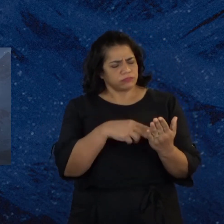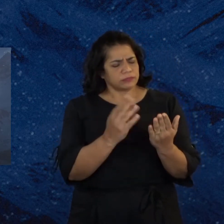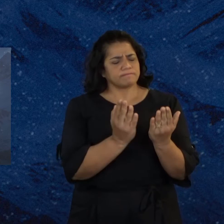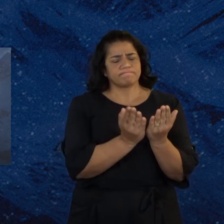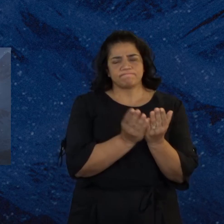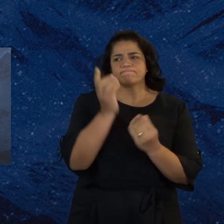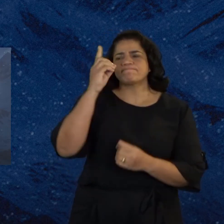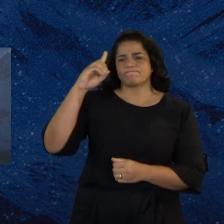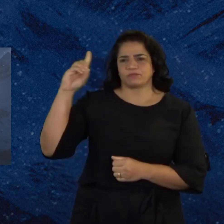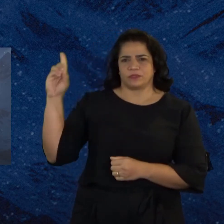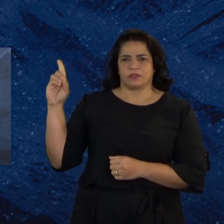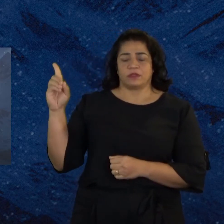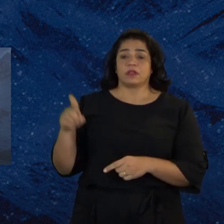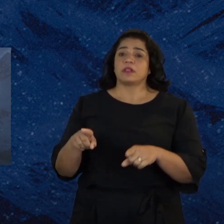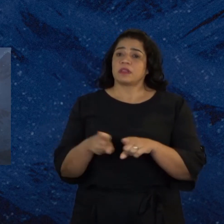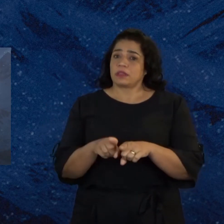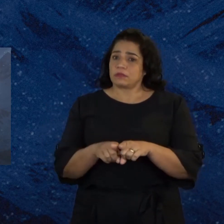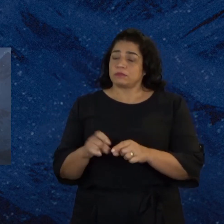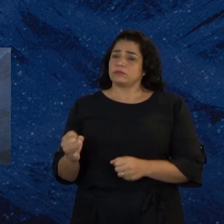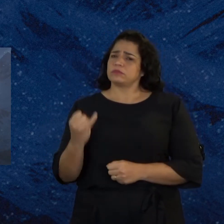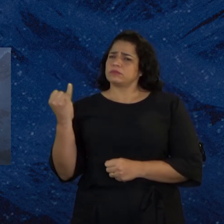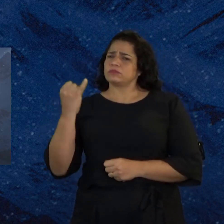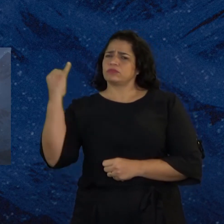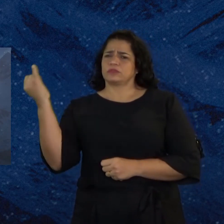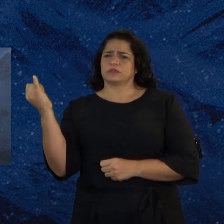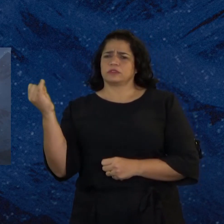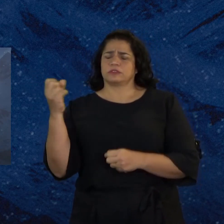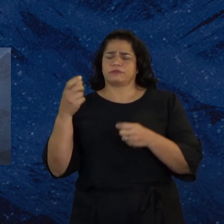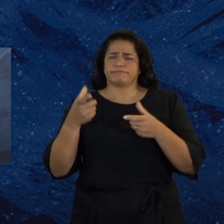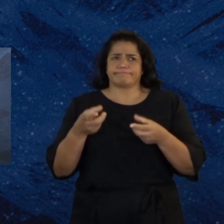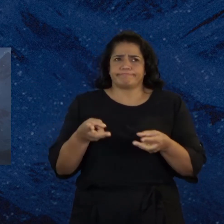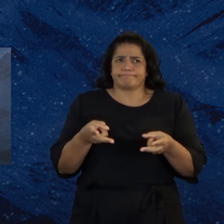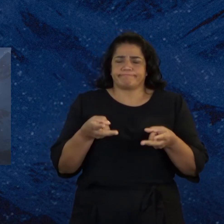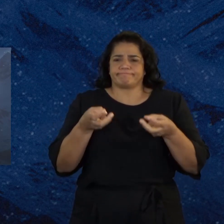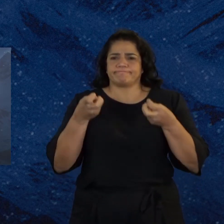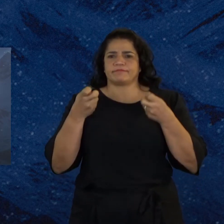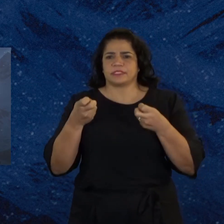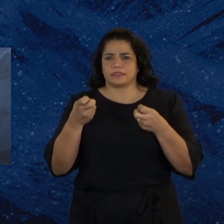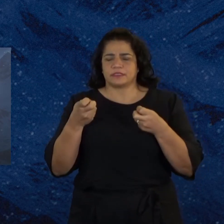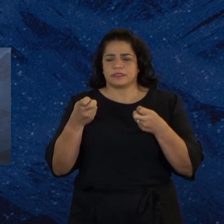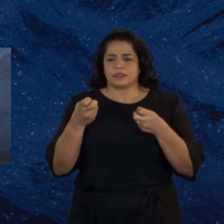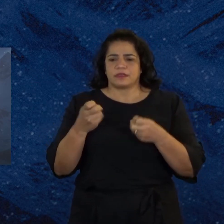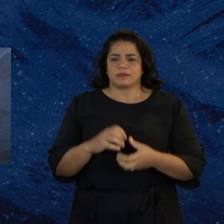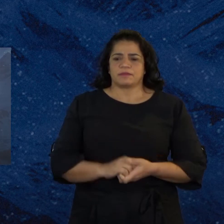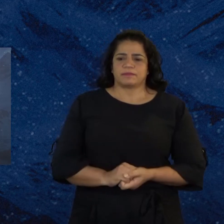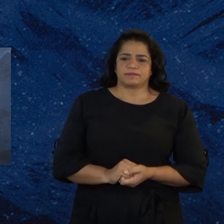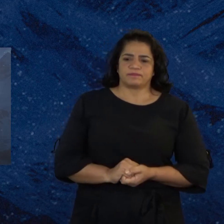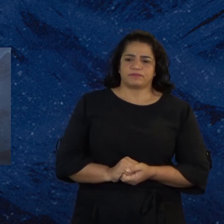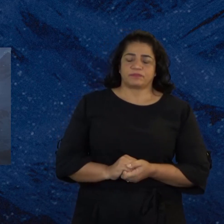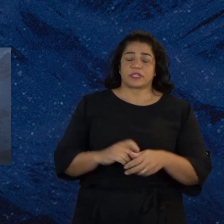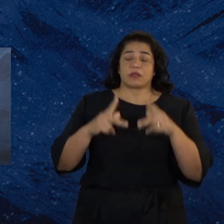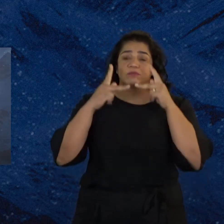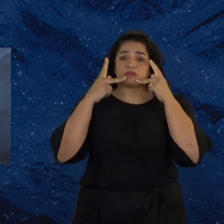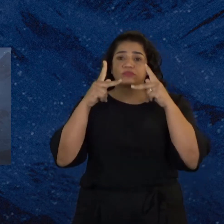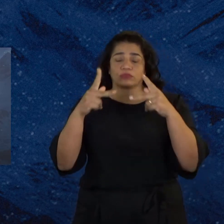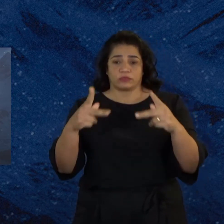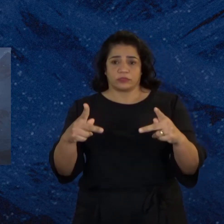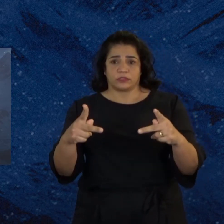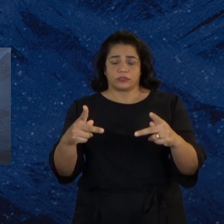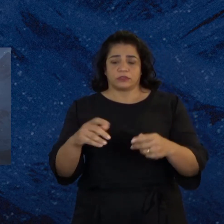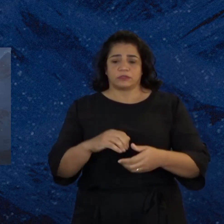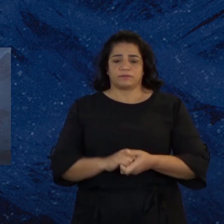muito importante também você dar atenção para a palavra profética, que aquela nuvem, quando levanta, eu posso ter